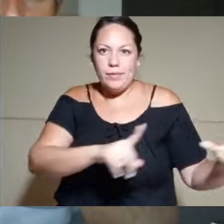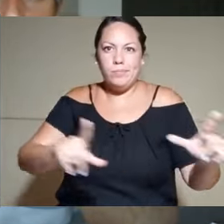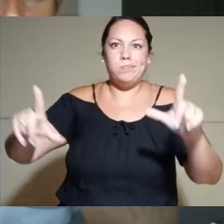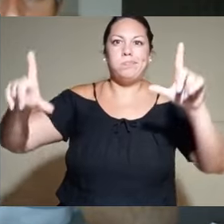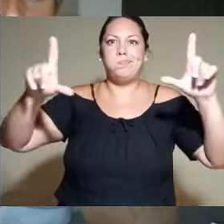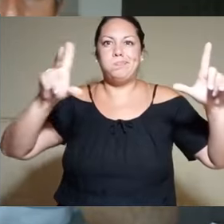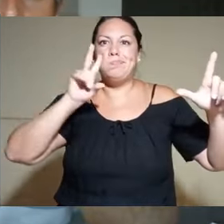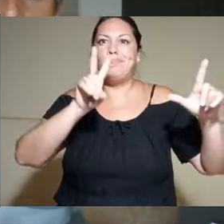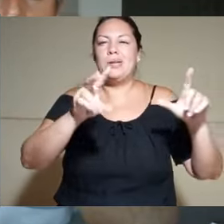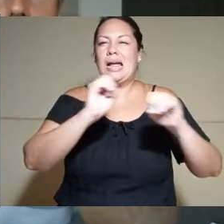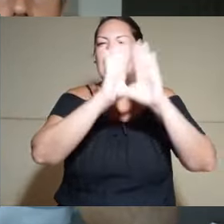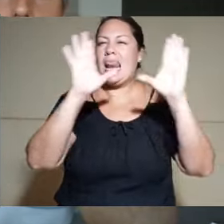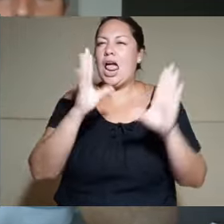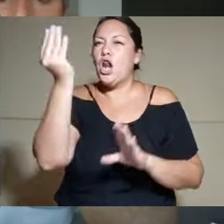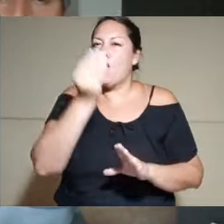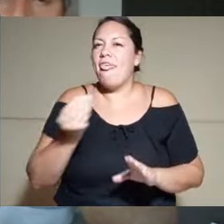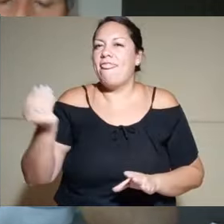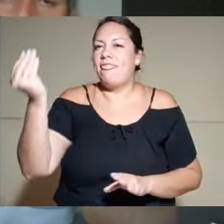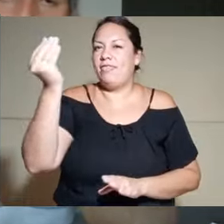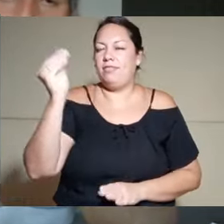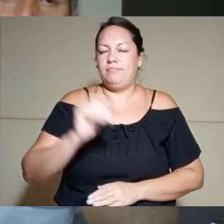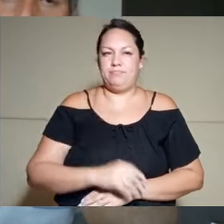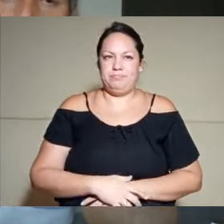a volver lo ven bien en la a imagen. la presentación.